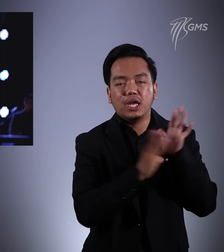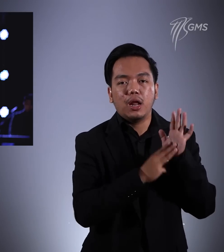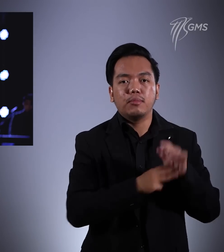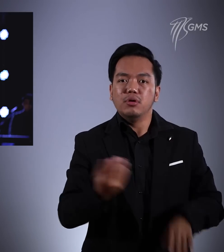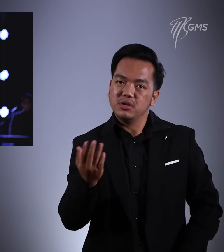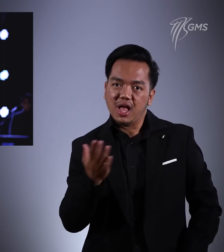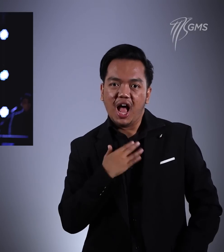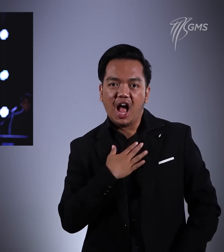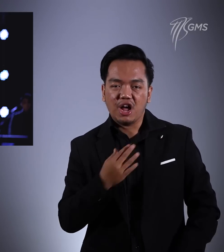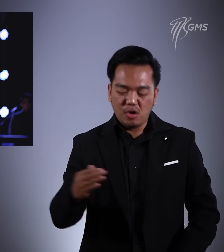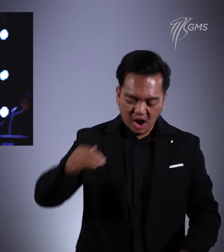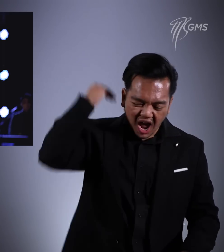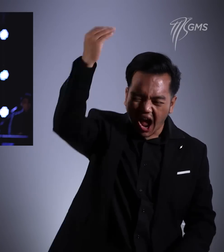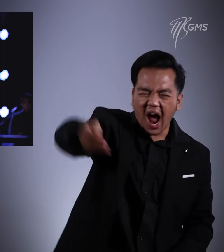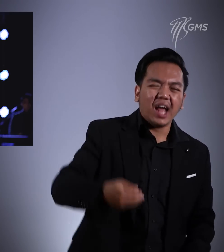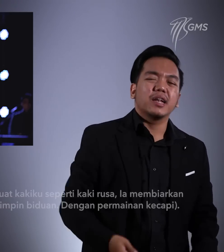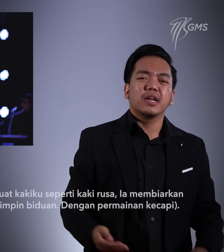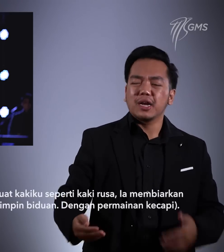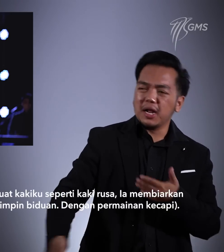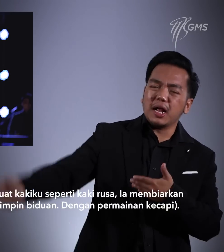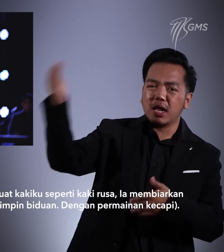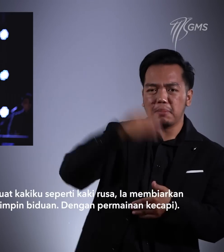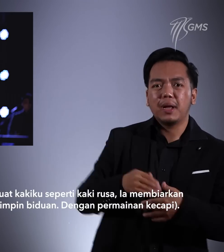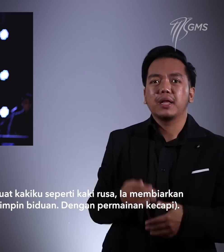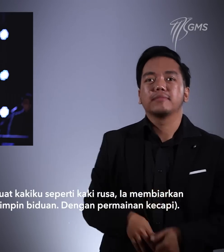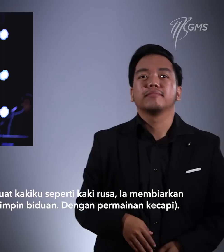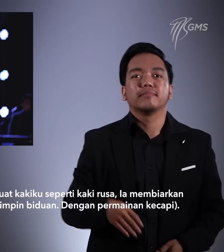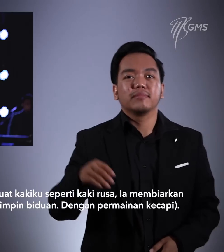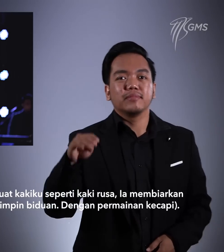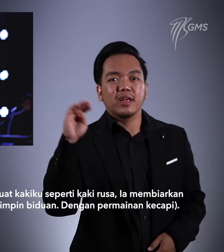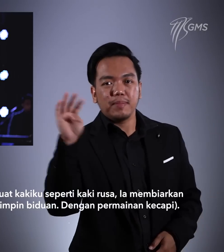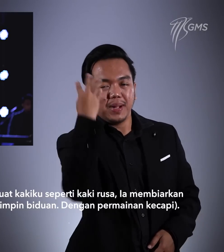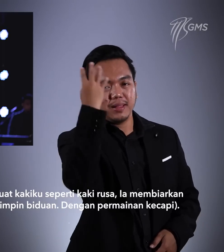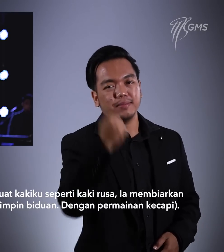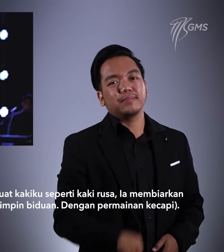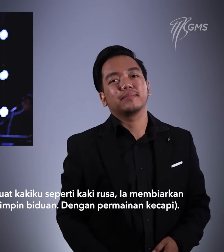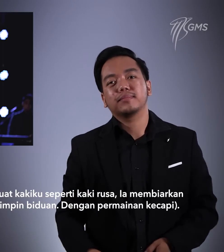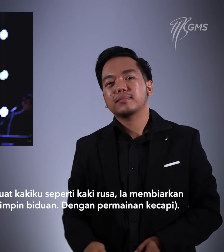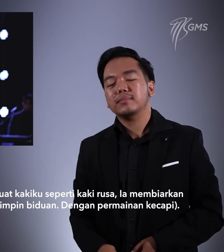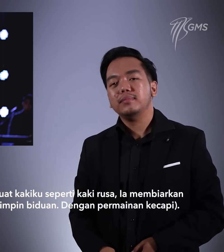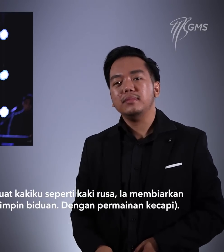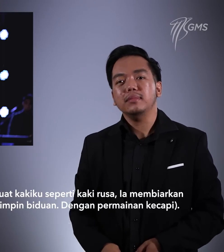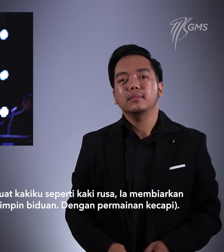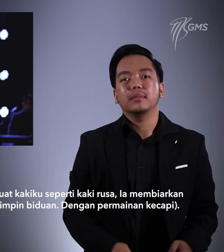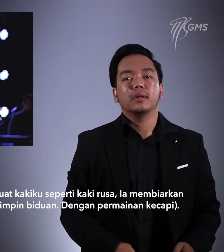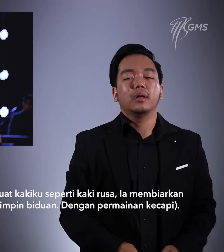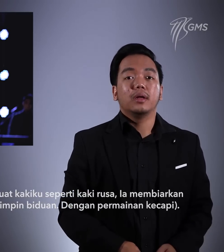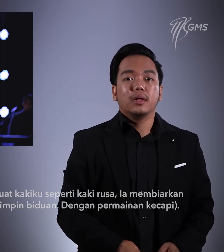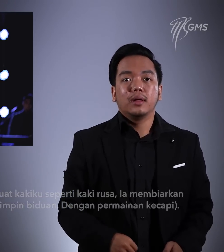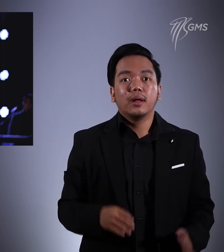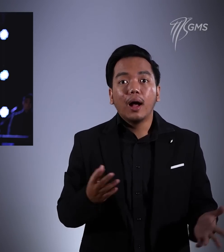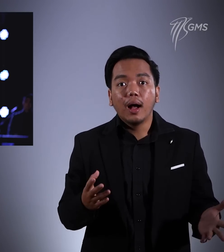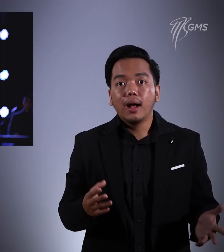kembali. Lalu terakhir sekali, untuk pemimpin biduan. Ternyata doa Nabi ini diserahkan ke